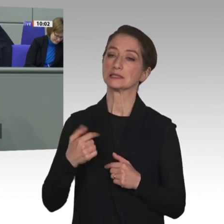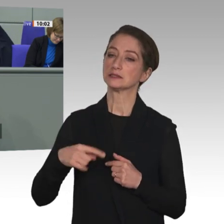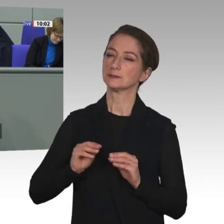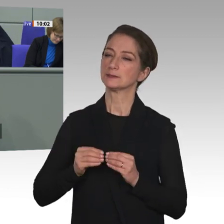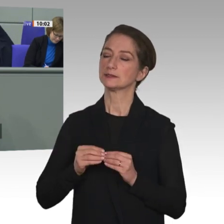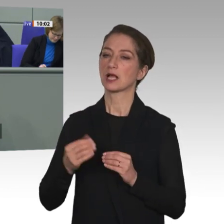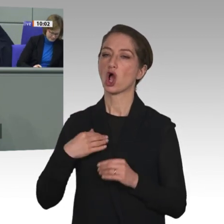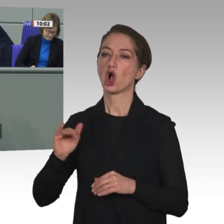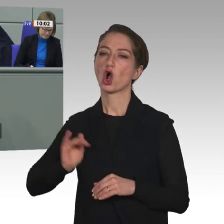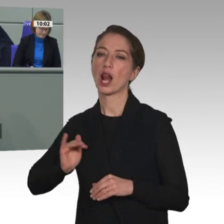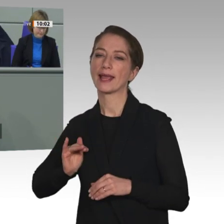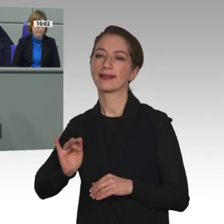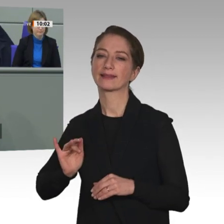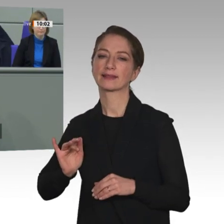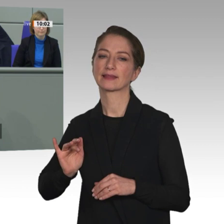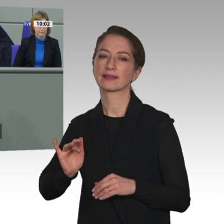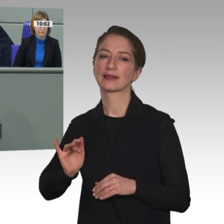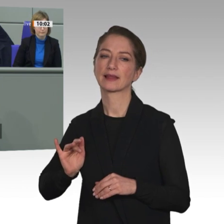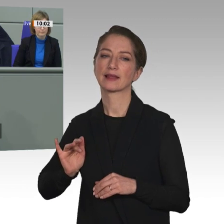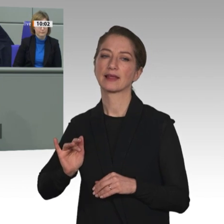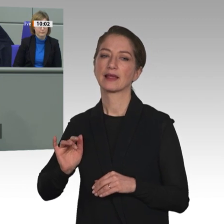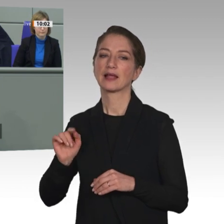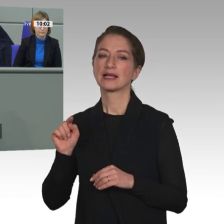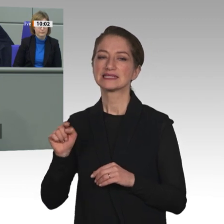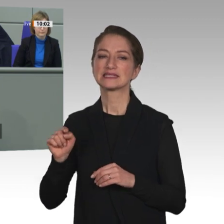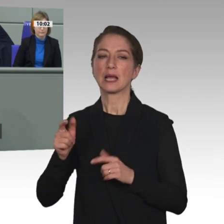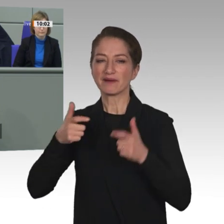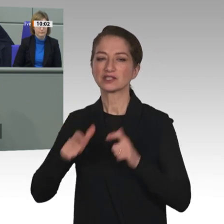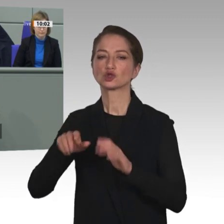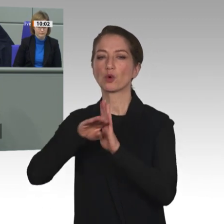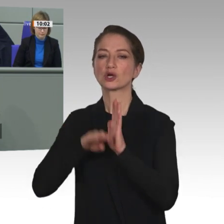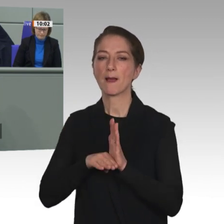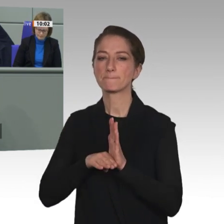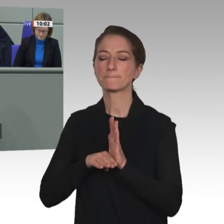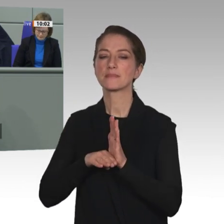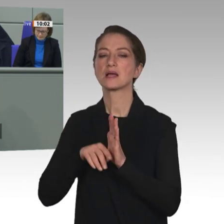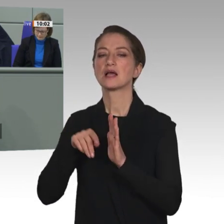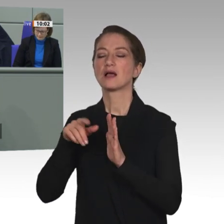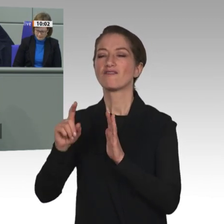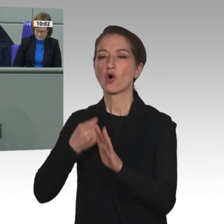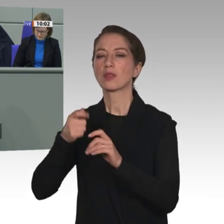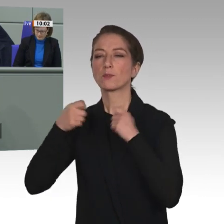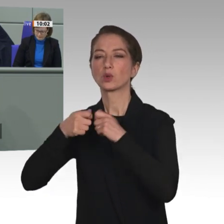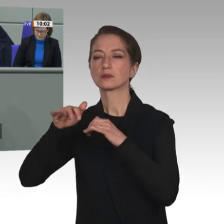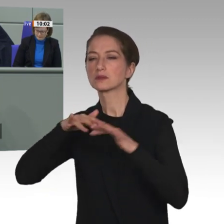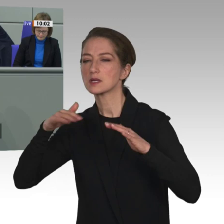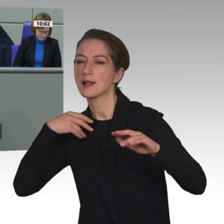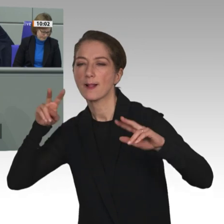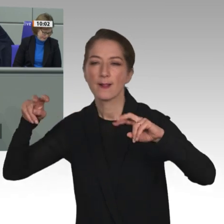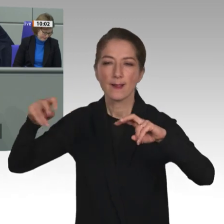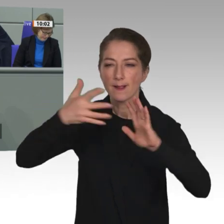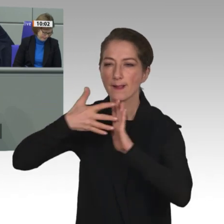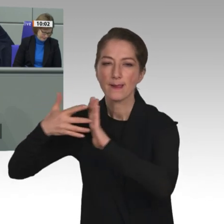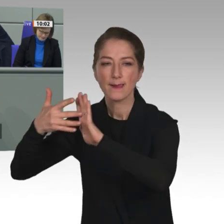Giffey die Präventionsprogramme des Bundes zu überprüfen, um vielleicht